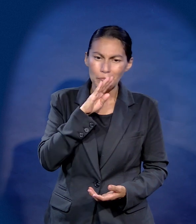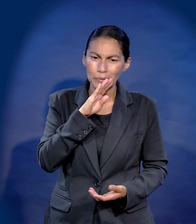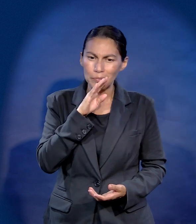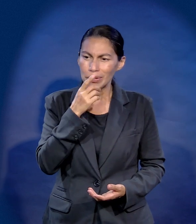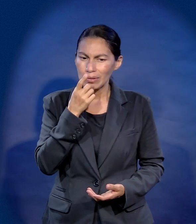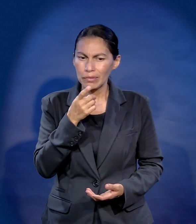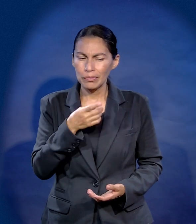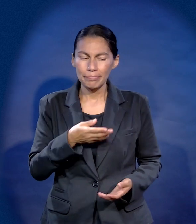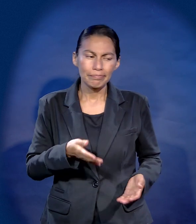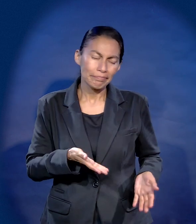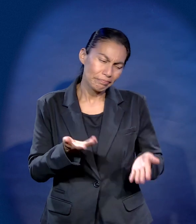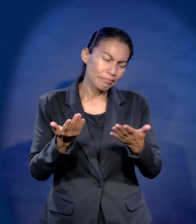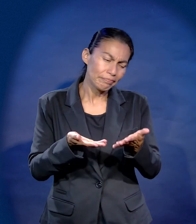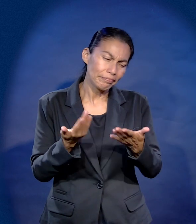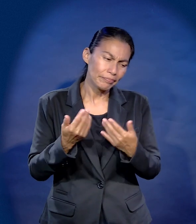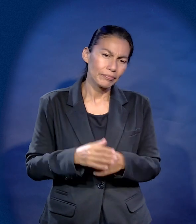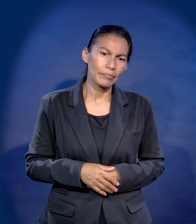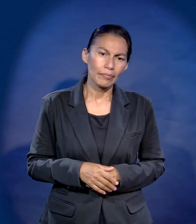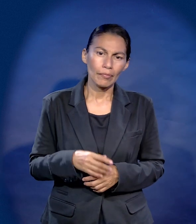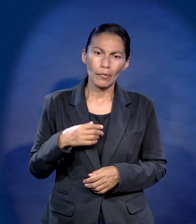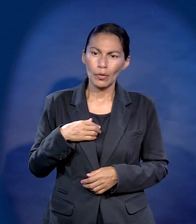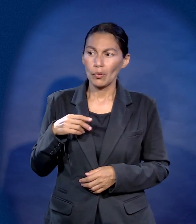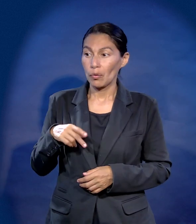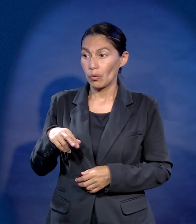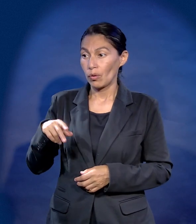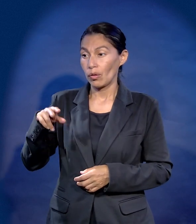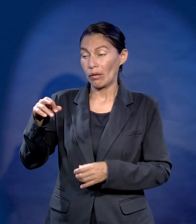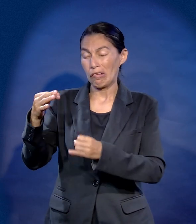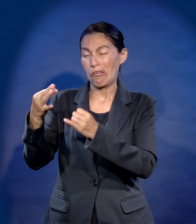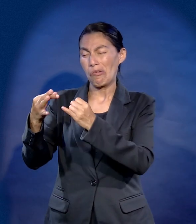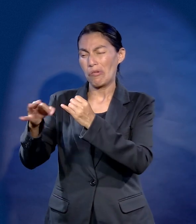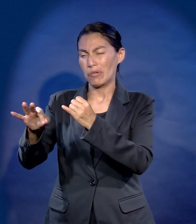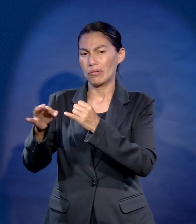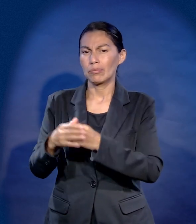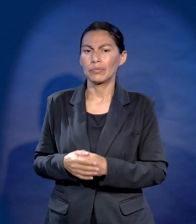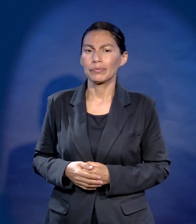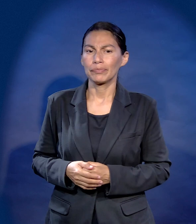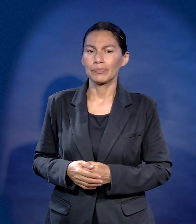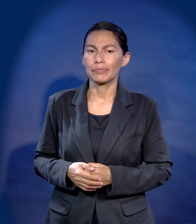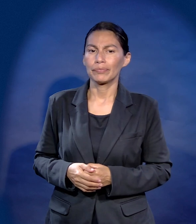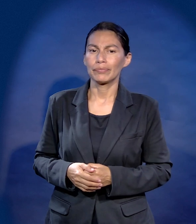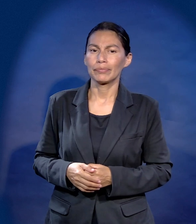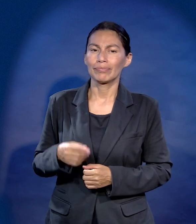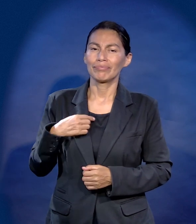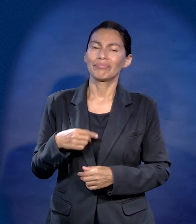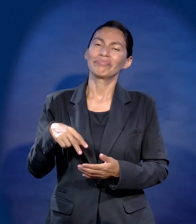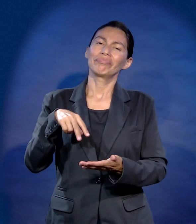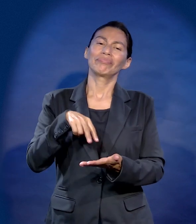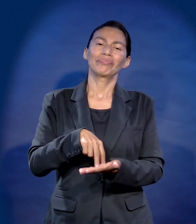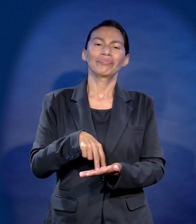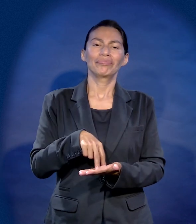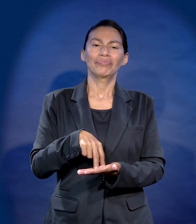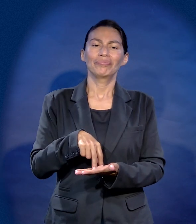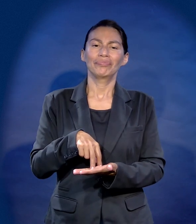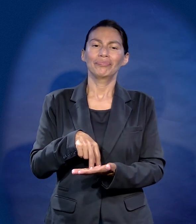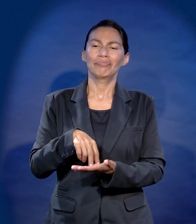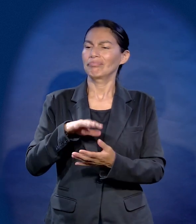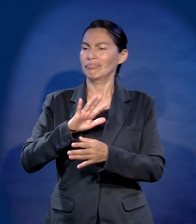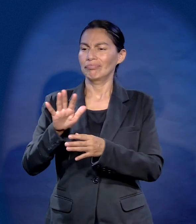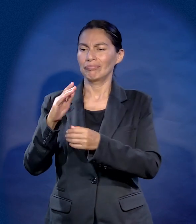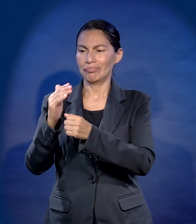bueno, ve pues. Y yo me acuerdo que bajé, llegué casi al final y había varios muchachos aquí, y aquí me puse